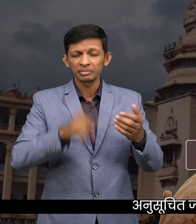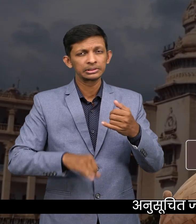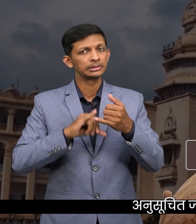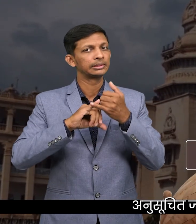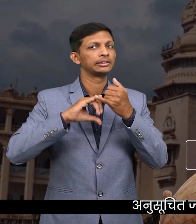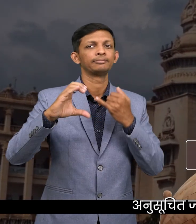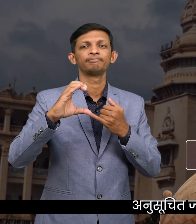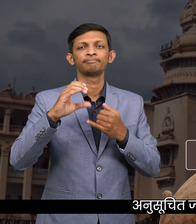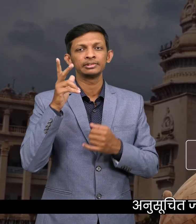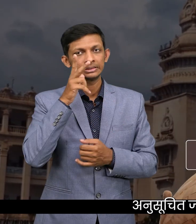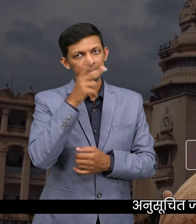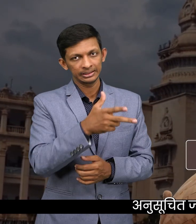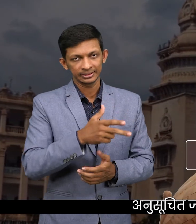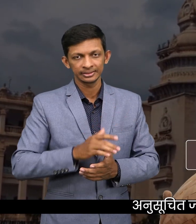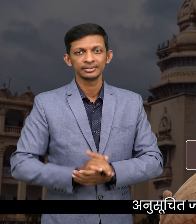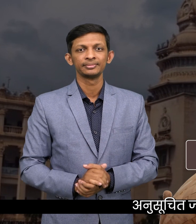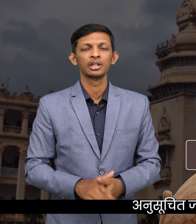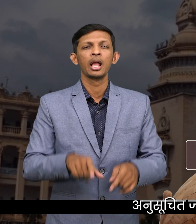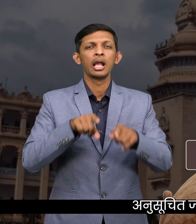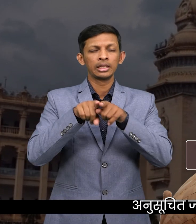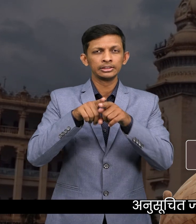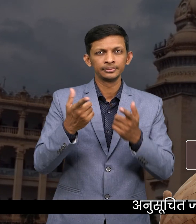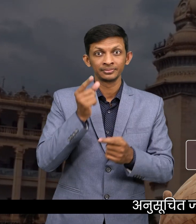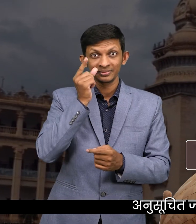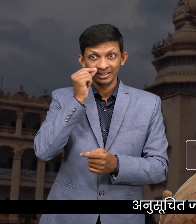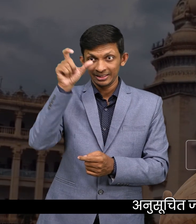अनुसूचित जाती SC म्हणून संबोधते.